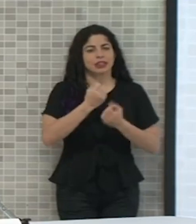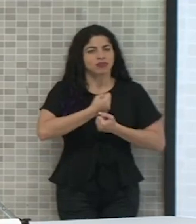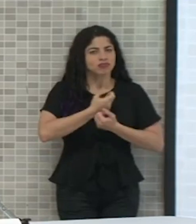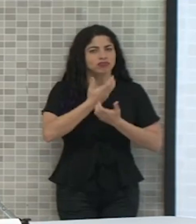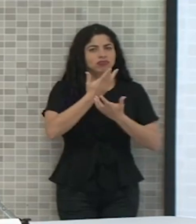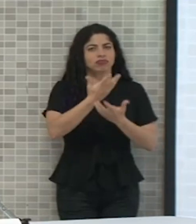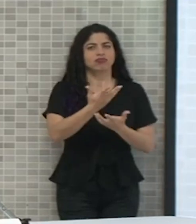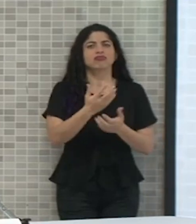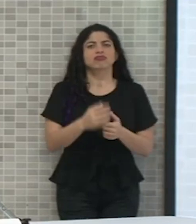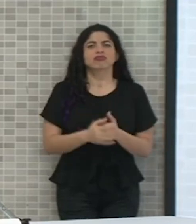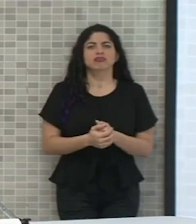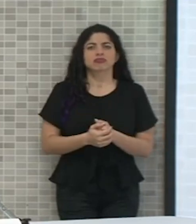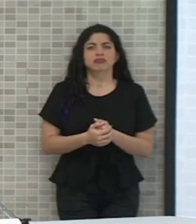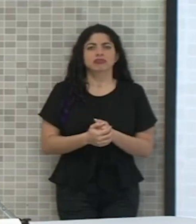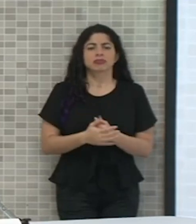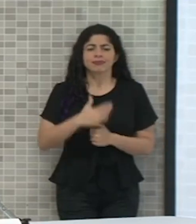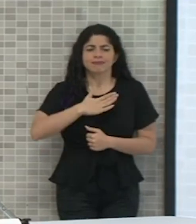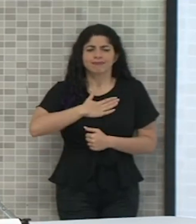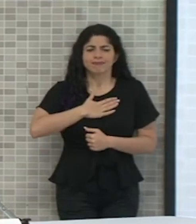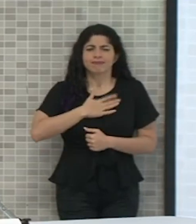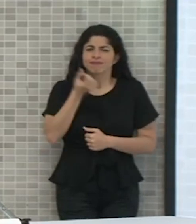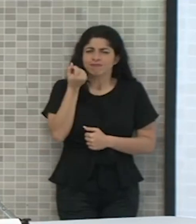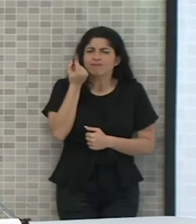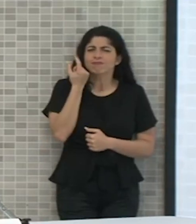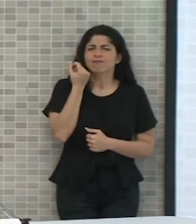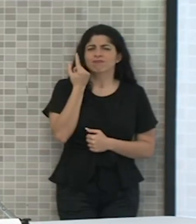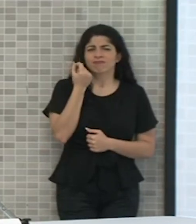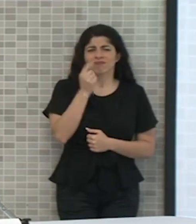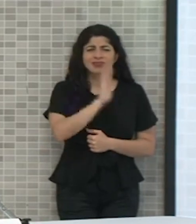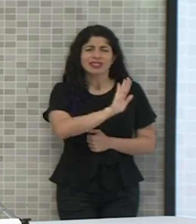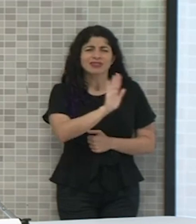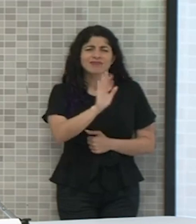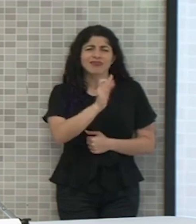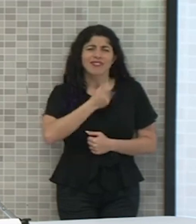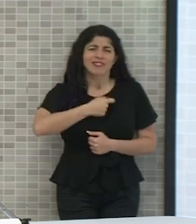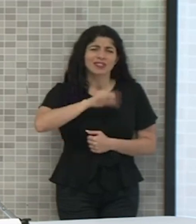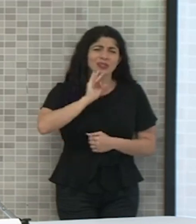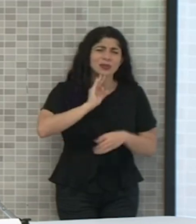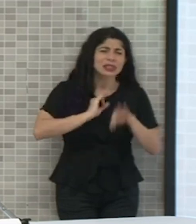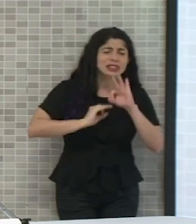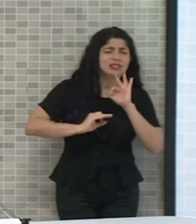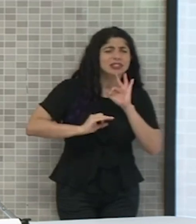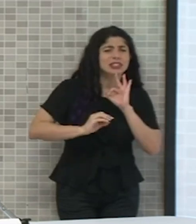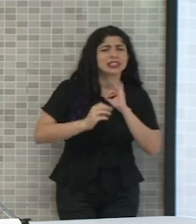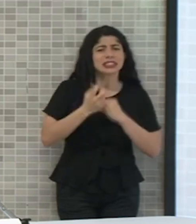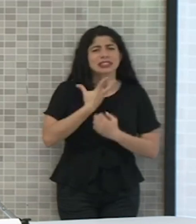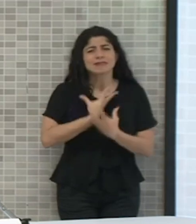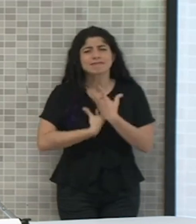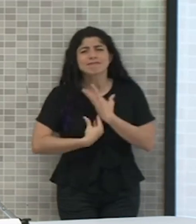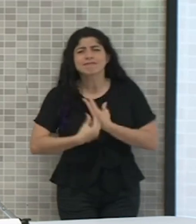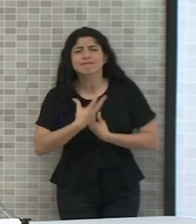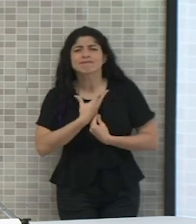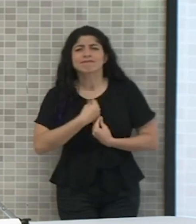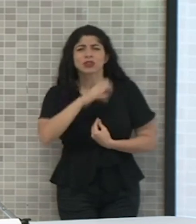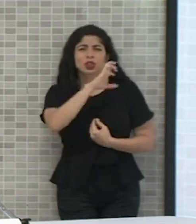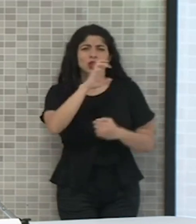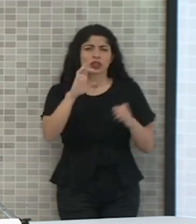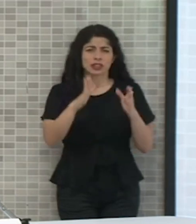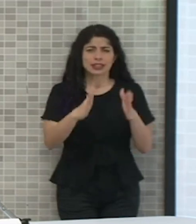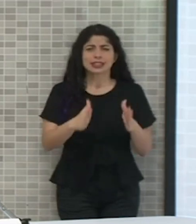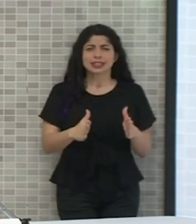manifestar que comprendo la frustración y la angustia de los